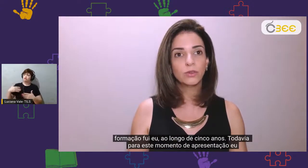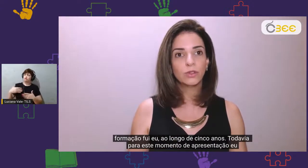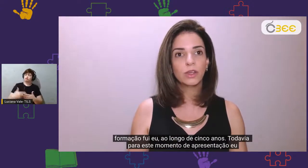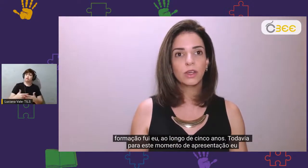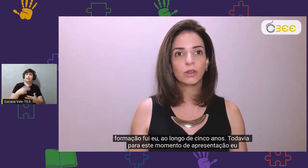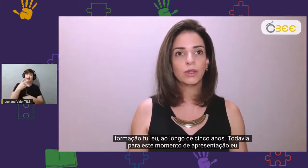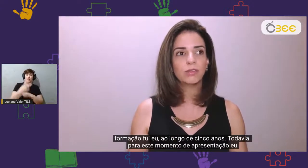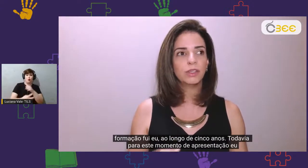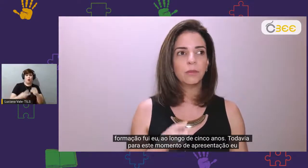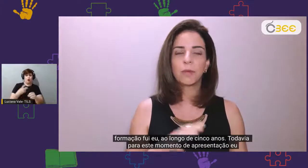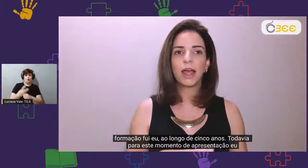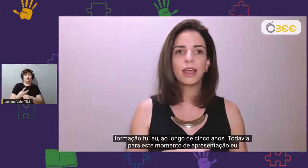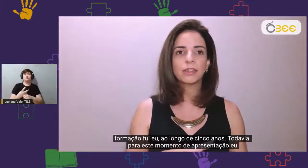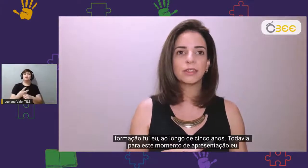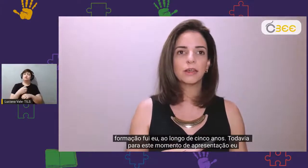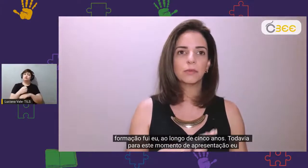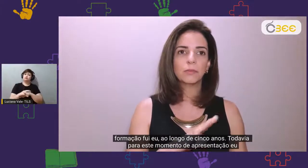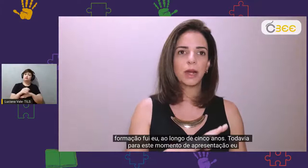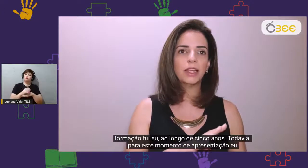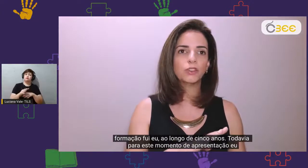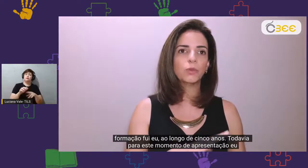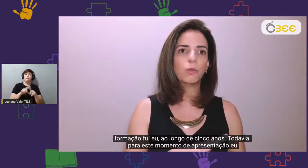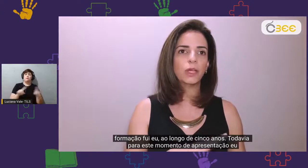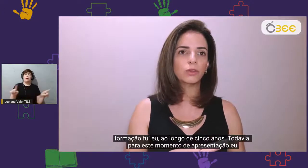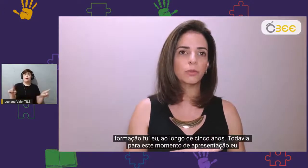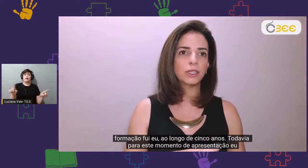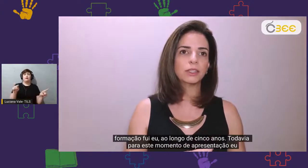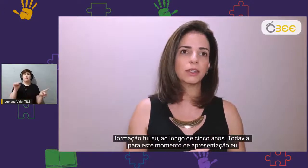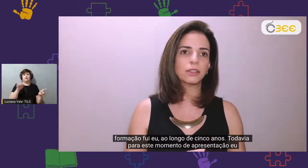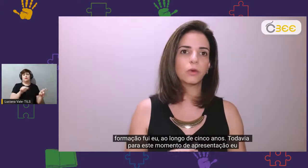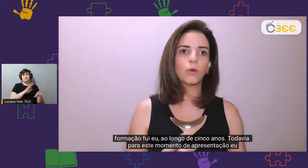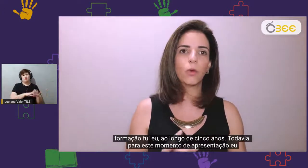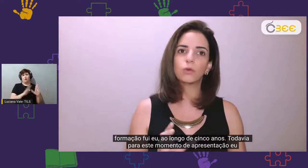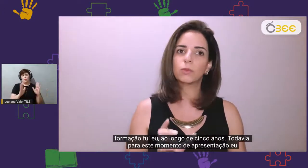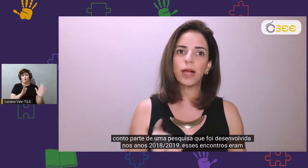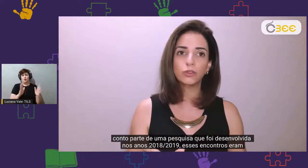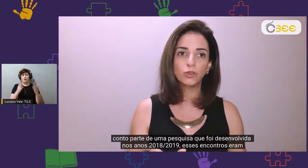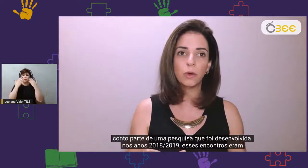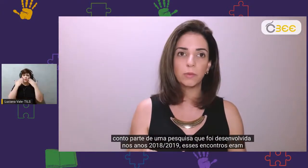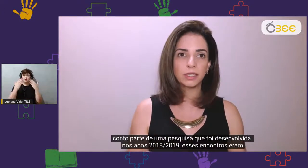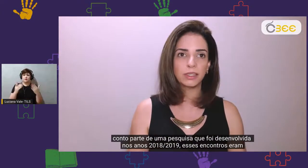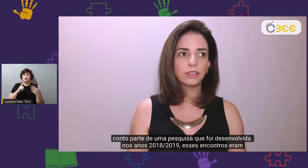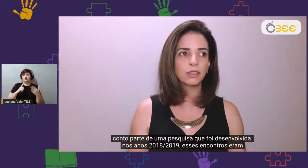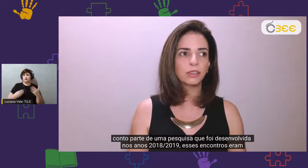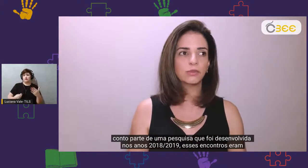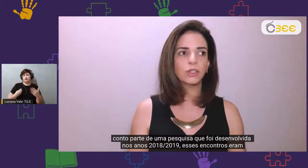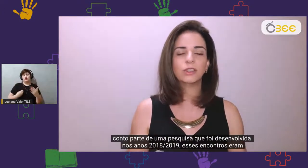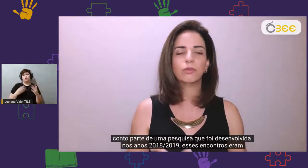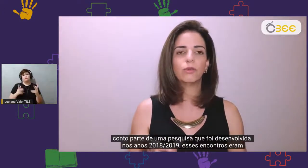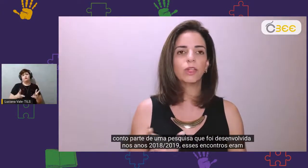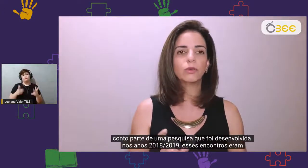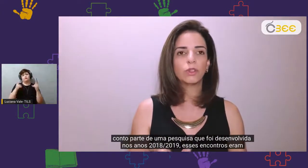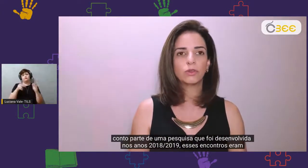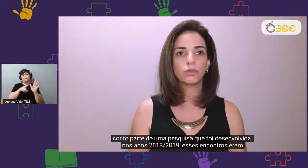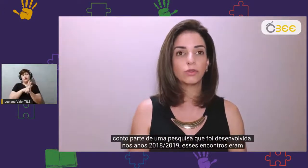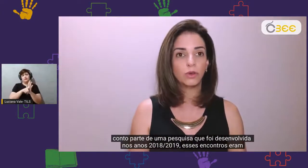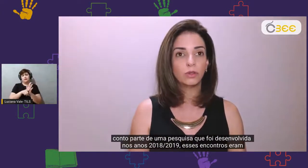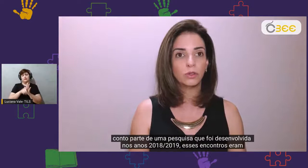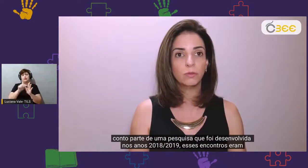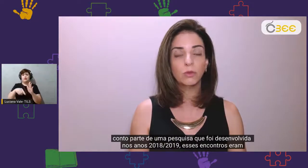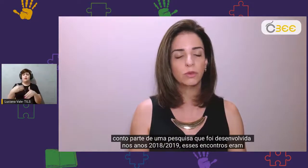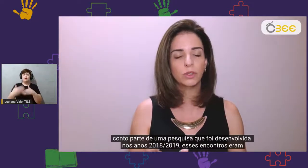5 anos. Todavia, para este momento de apresentação, eu conto parte de uma pesquisa que foi desenvolvida nos